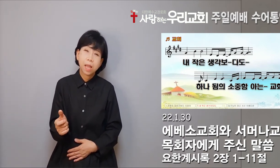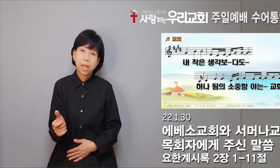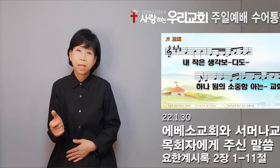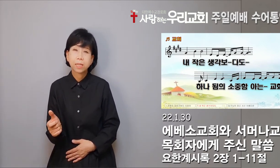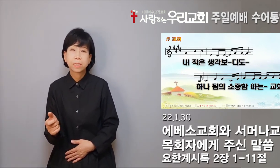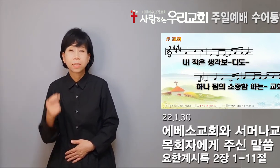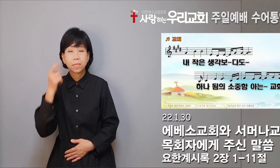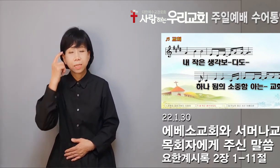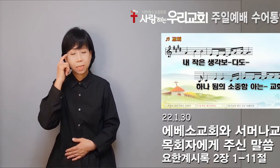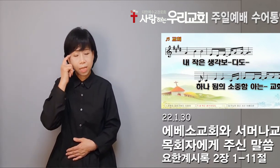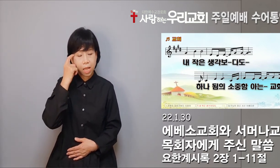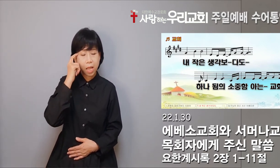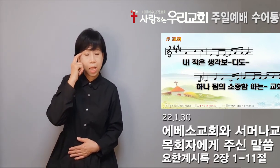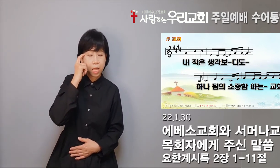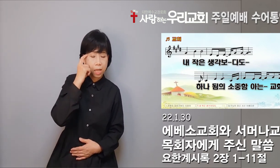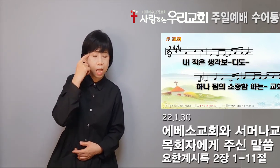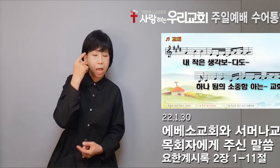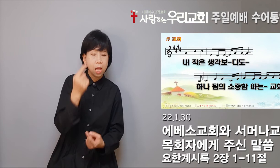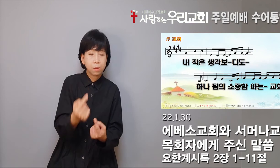작은